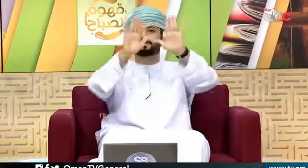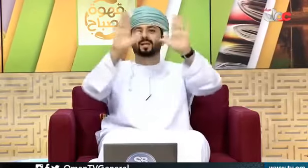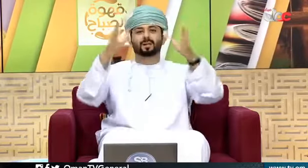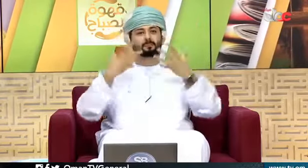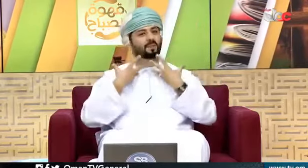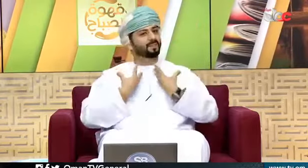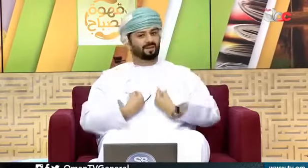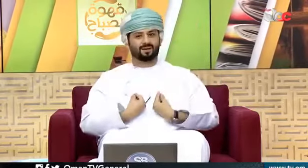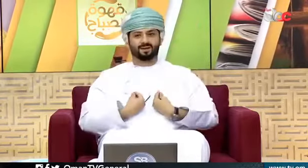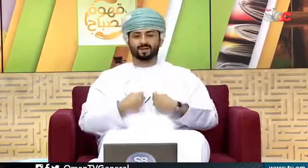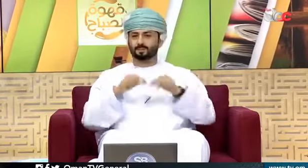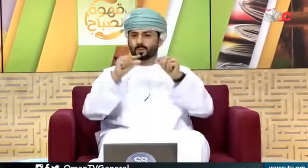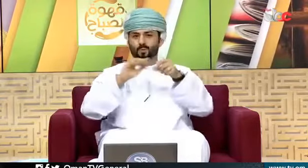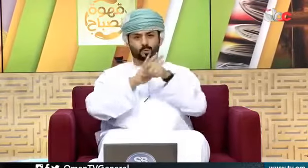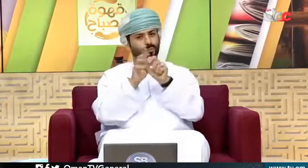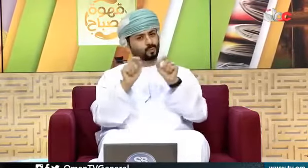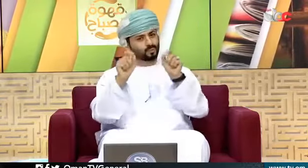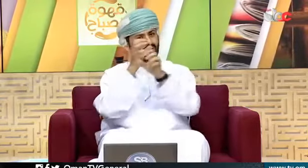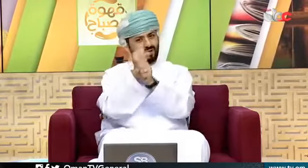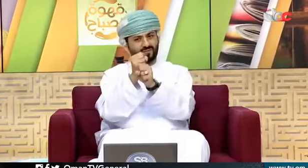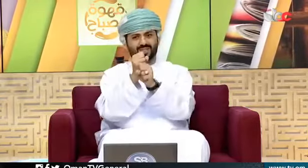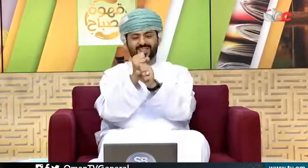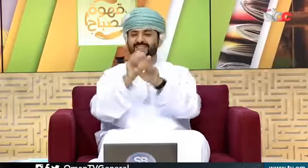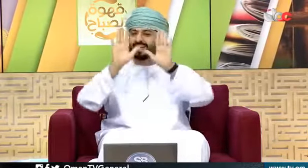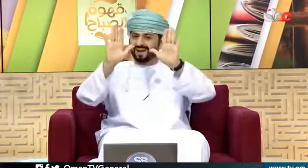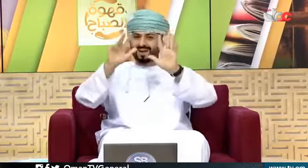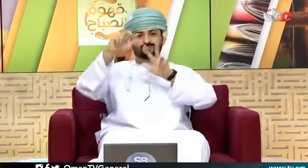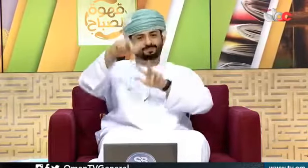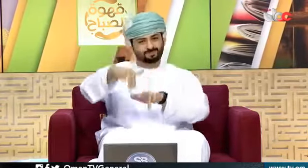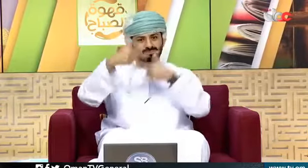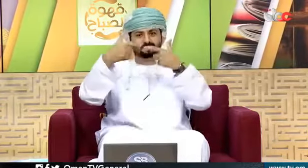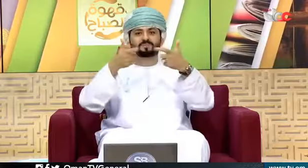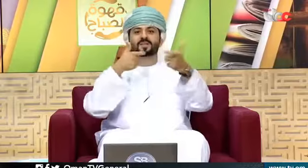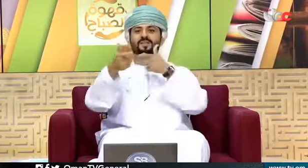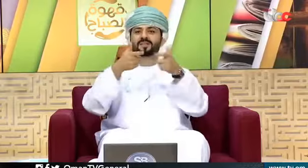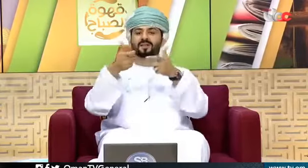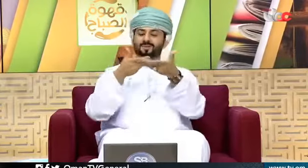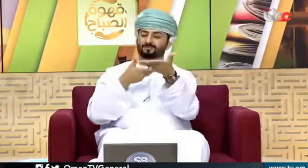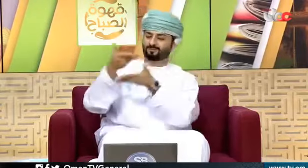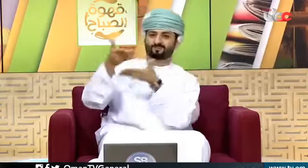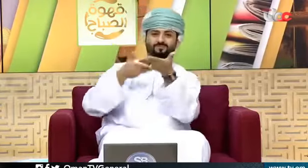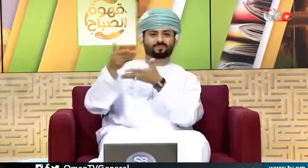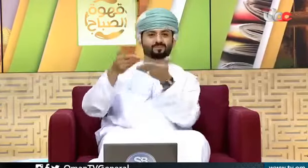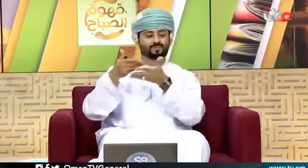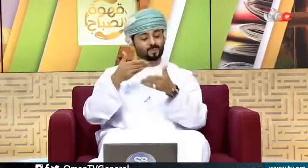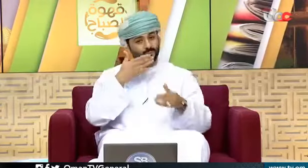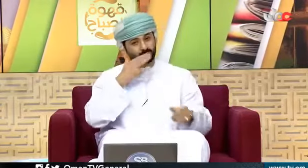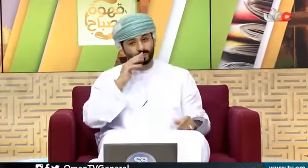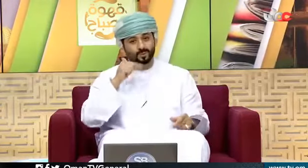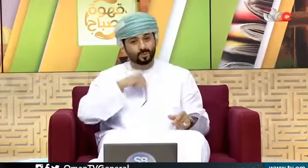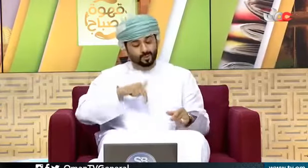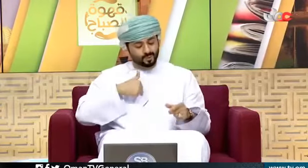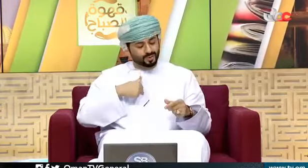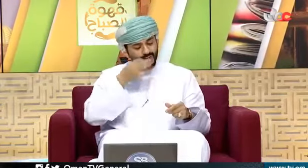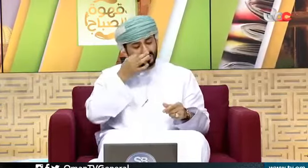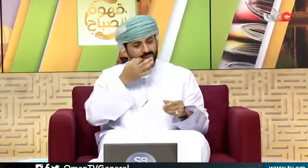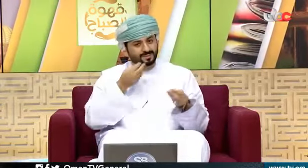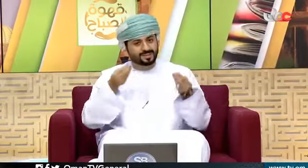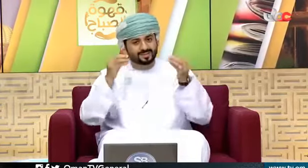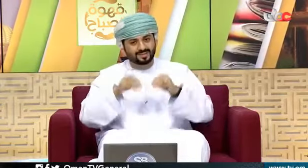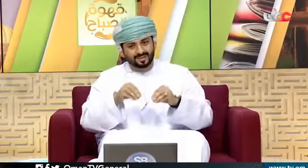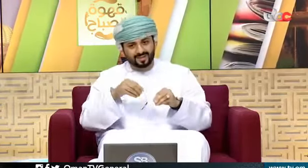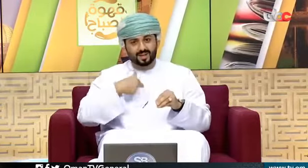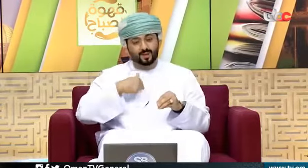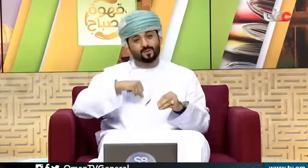الأشخاص الصم وهم موجودون في بيوتهم مرتاحين والله يحفظهم، ومن خلال التواصل المرئي ممكن أن